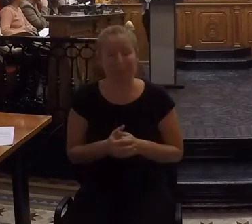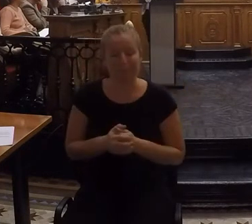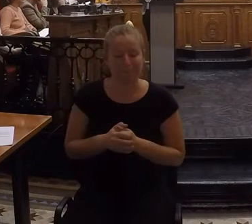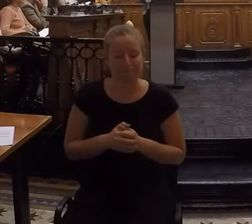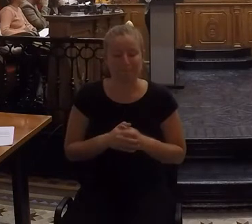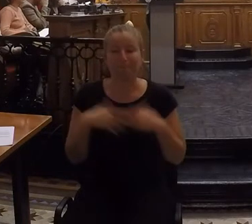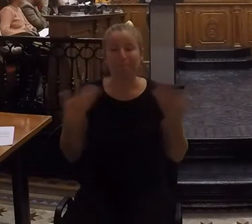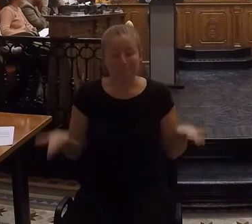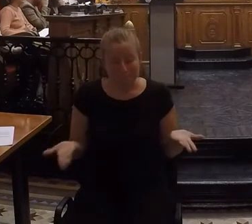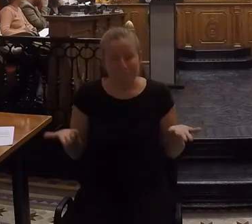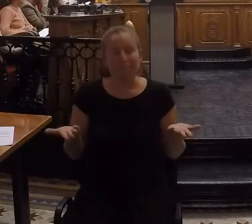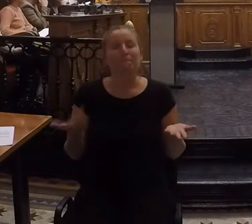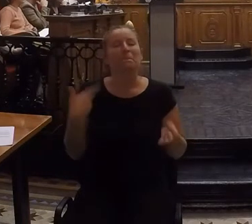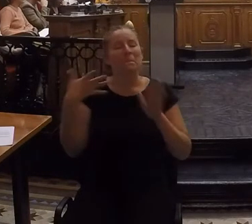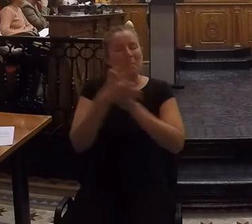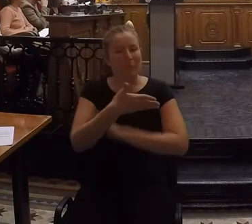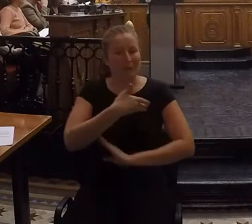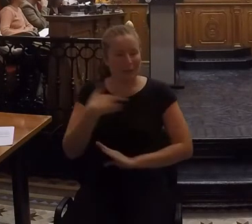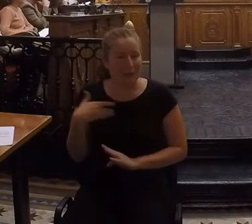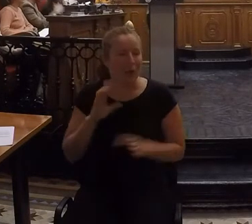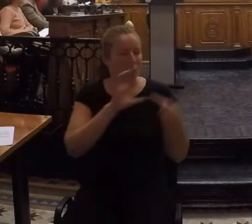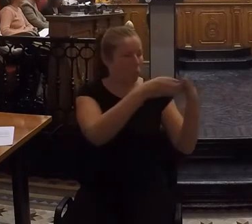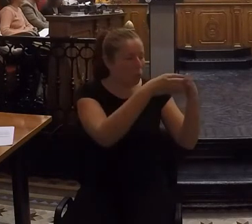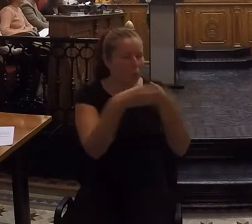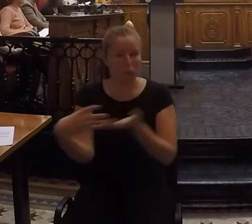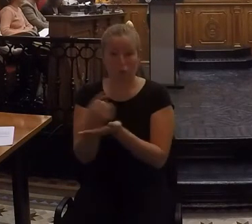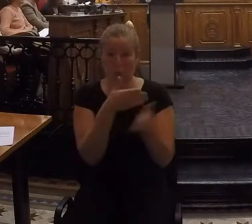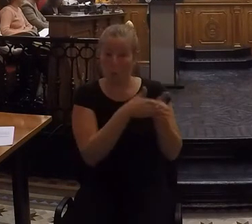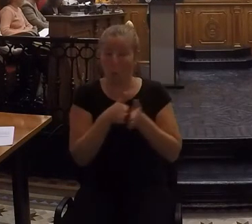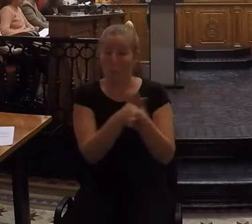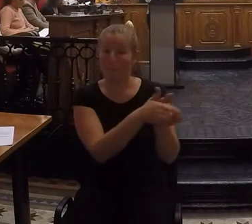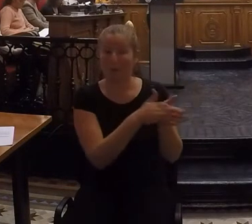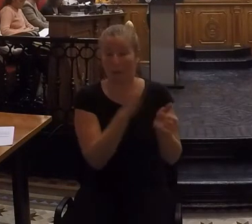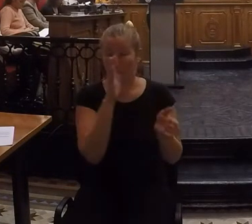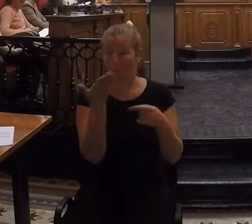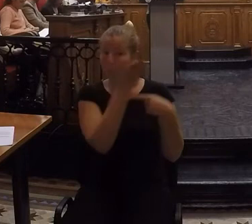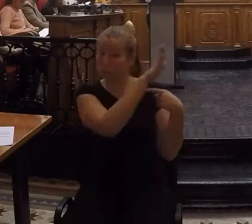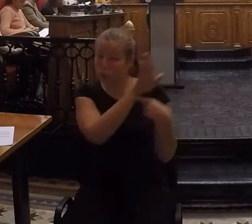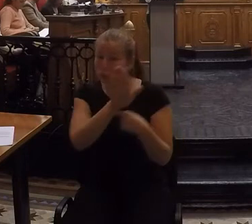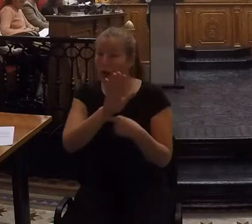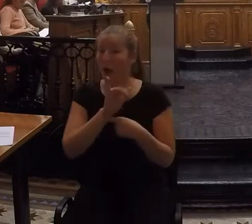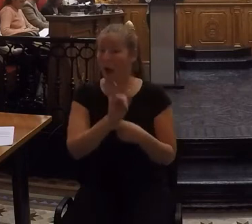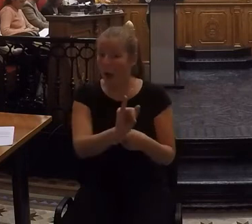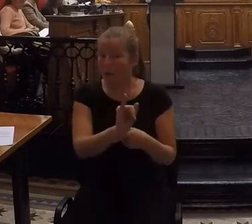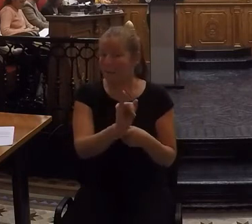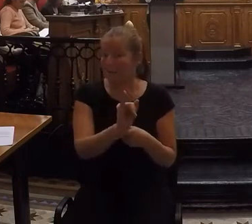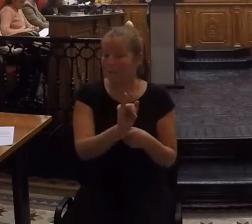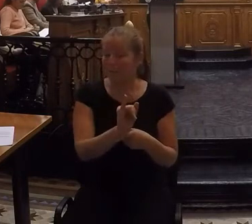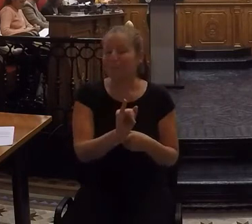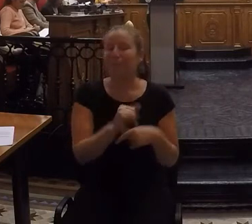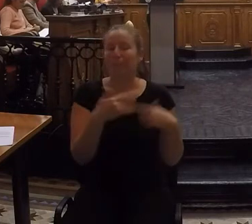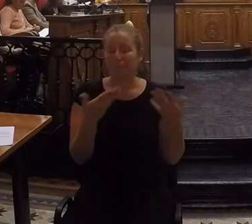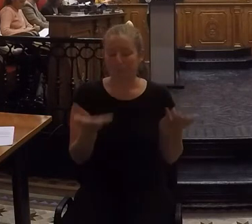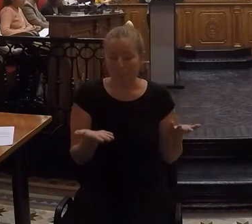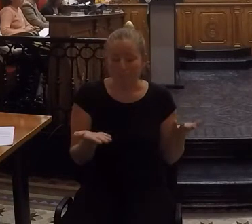gustaría, no obstante, agradecer a todas las entidades y partidos políticos que han presentado alegaciones al presupuesto, puesto que ello pone de manifiesto